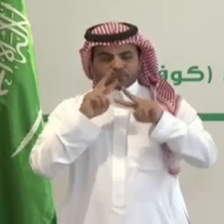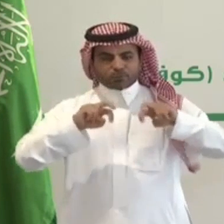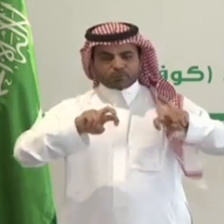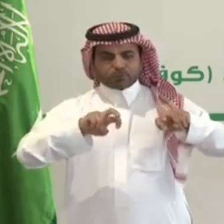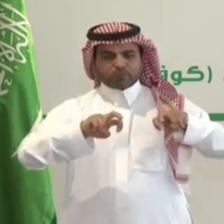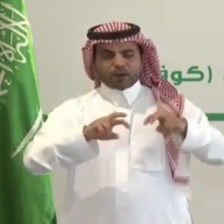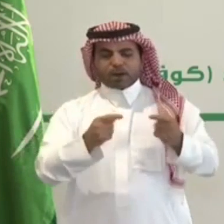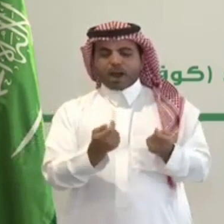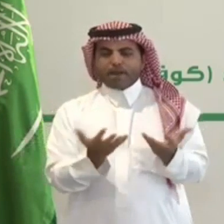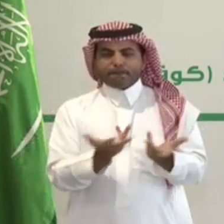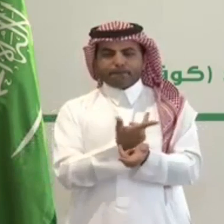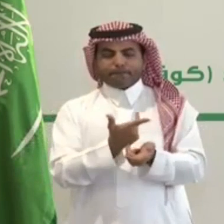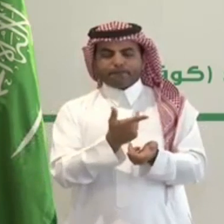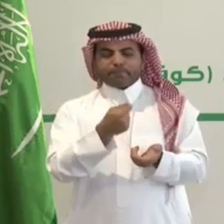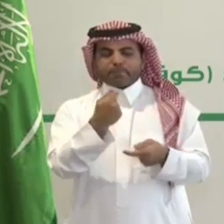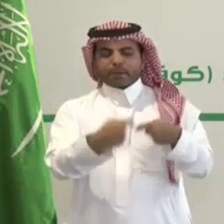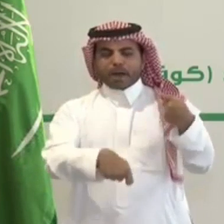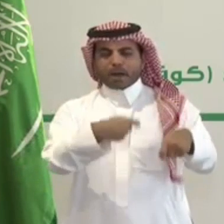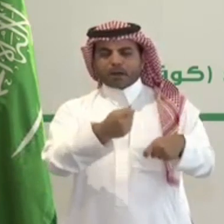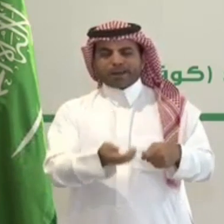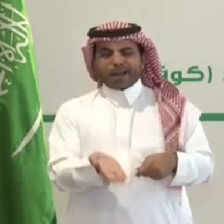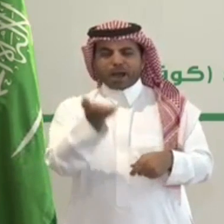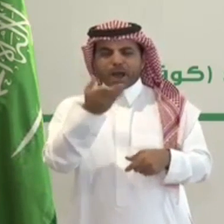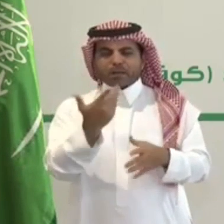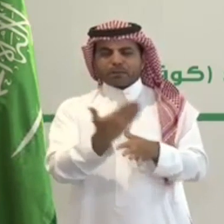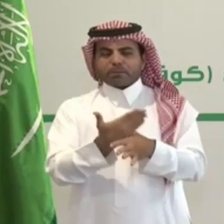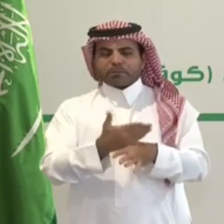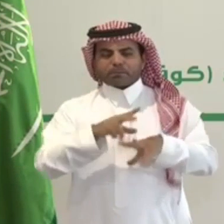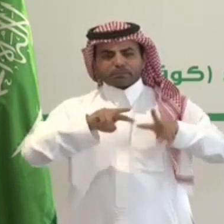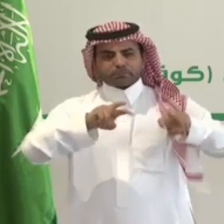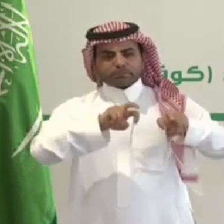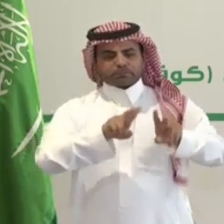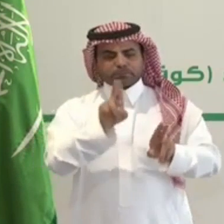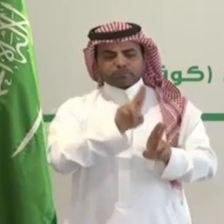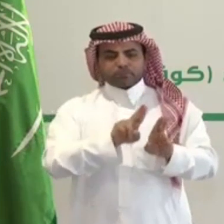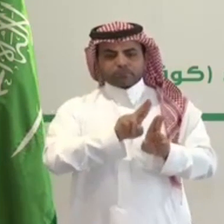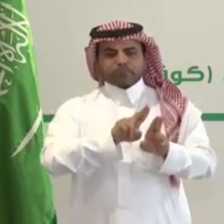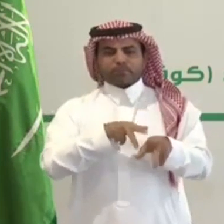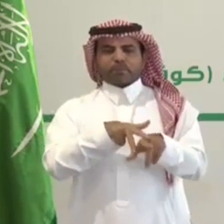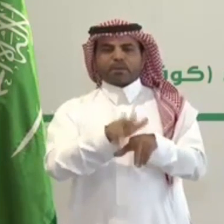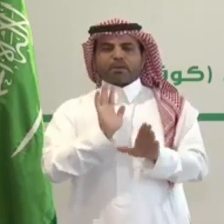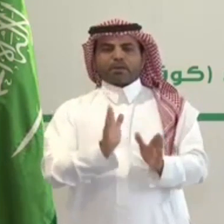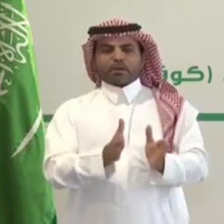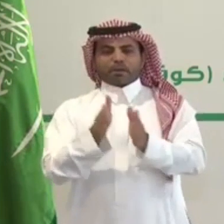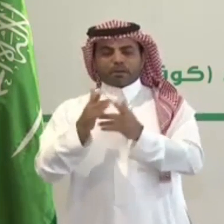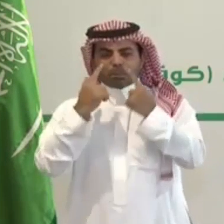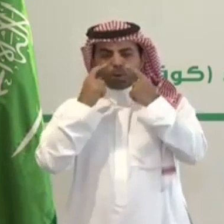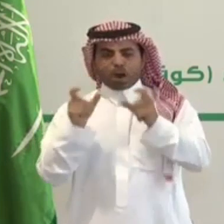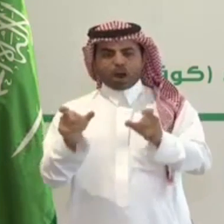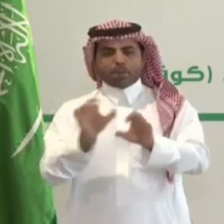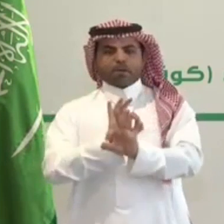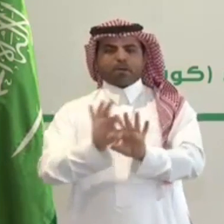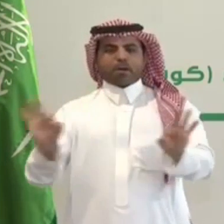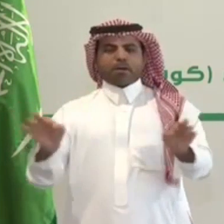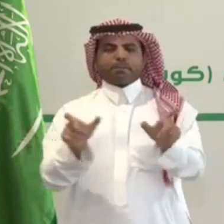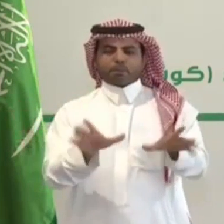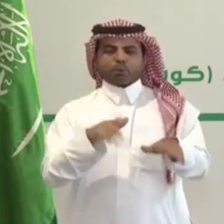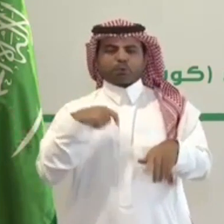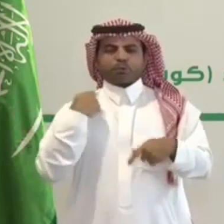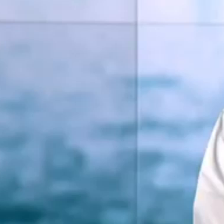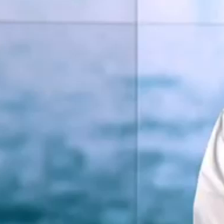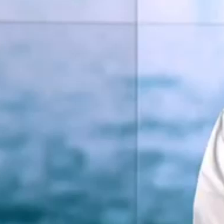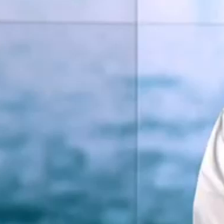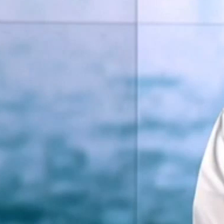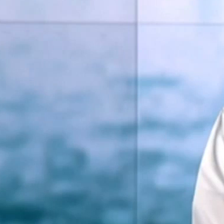يتم الكشف بسهولة وبساطة عن مسألة رفع السعر المتعمد وافتعال أزمة. لذلك الفرق الرقابية صارمة في ضبط هذه